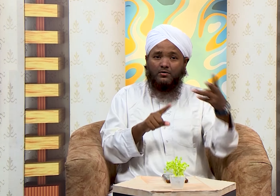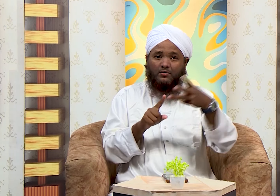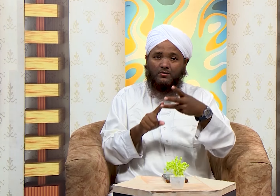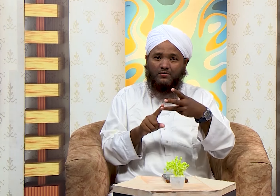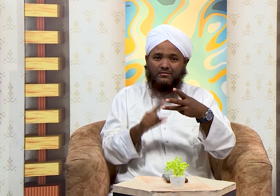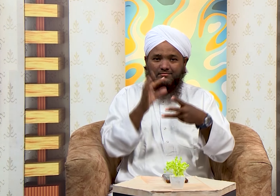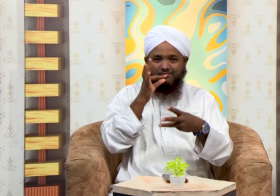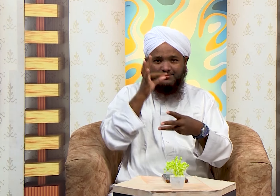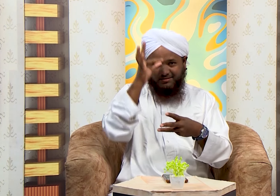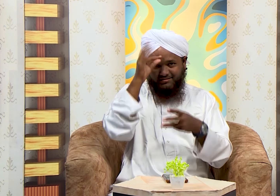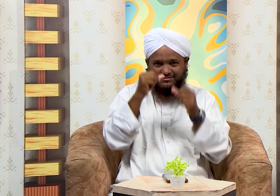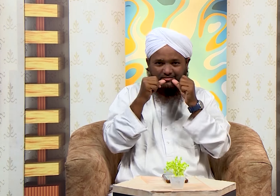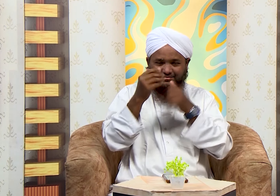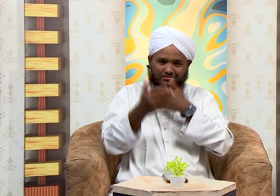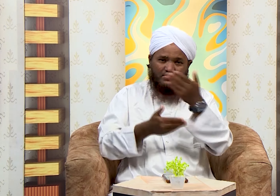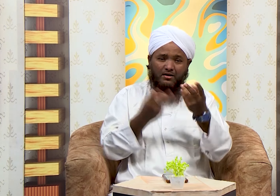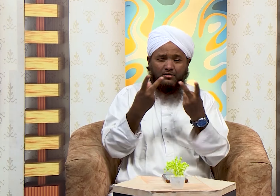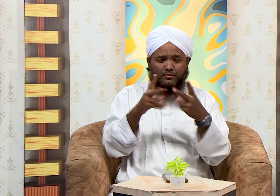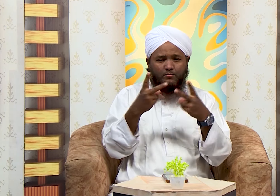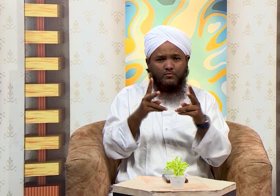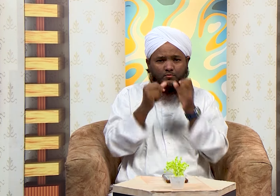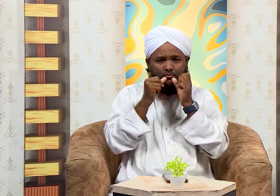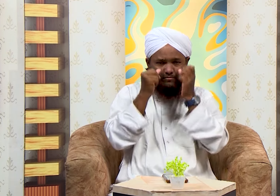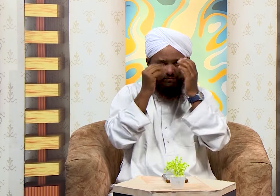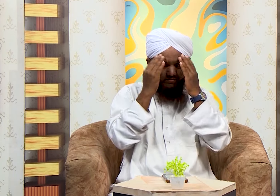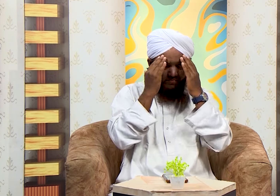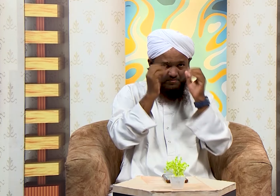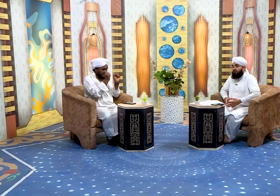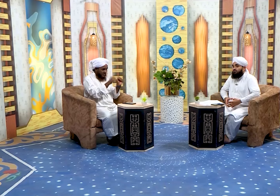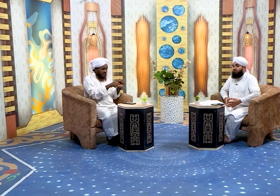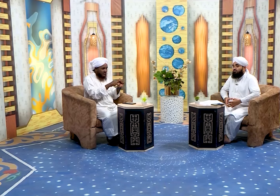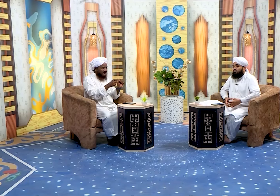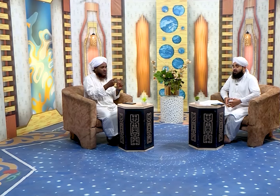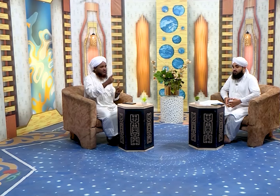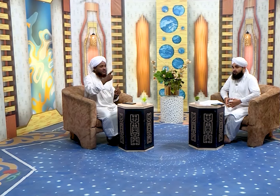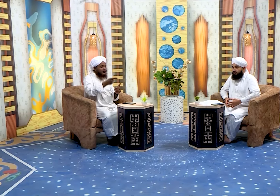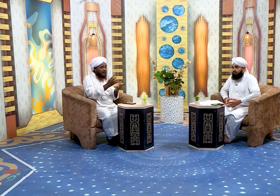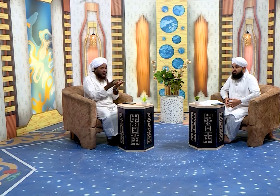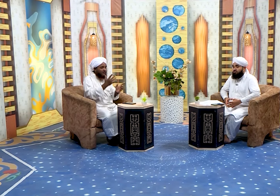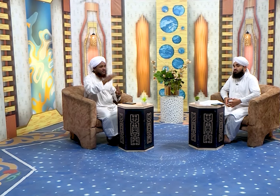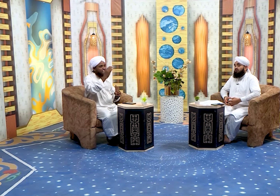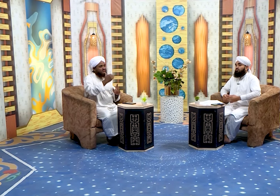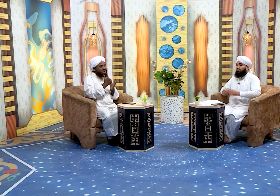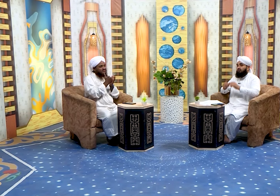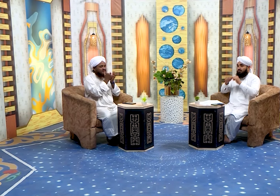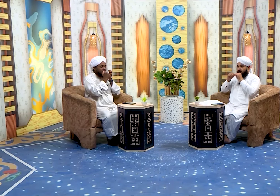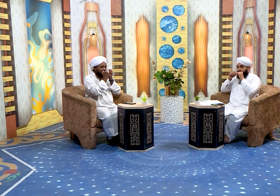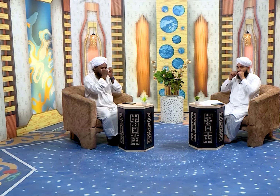اشارت فرمایا مجھ پر کسرت سے درود پڑھنے والا سلو علی الحبیب صلی اللہ تعالی علیہ